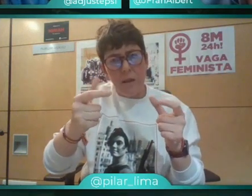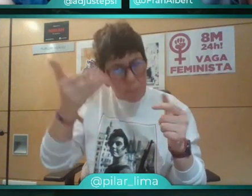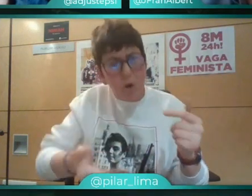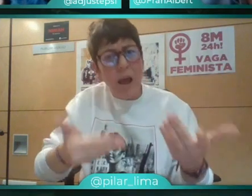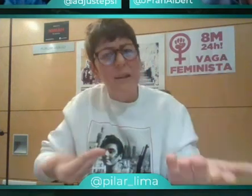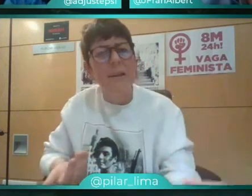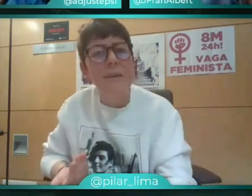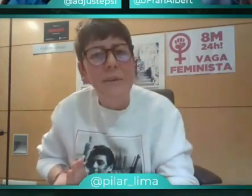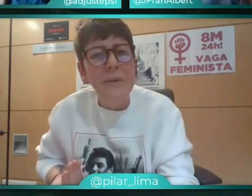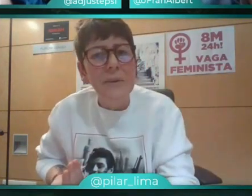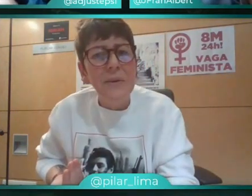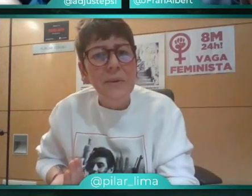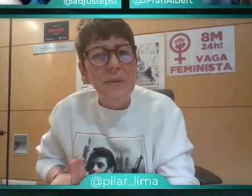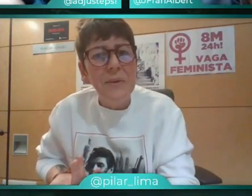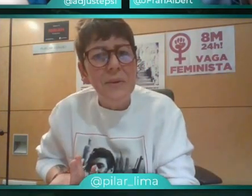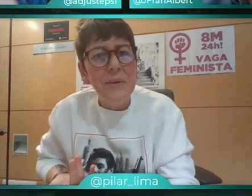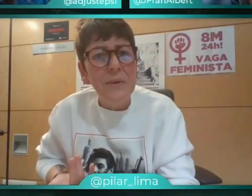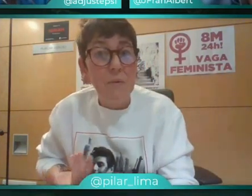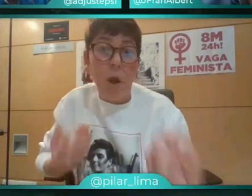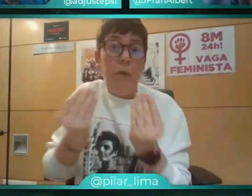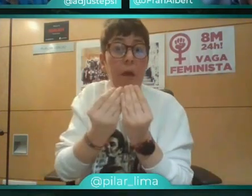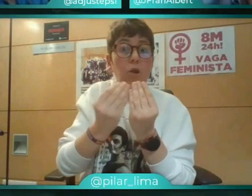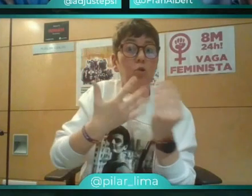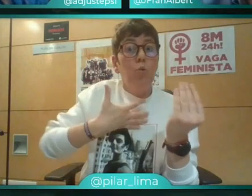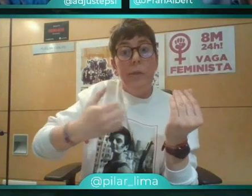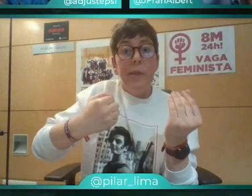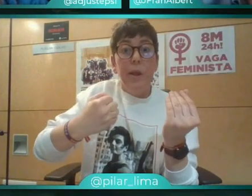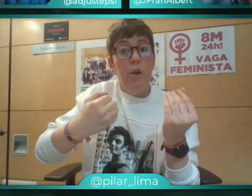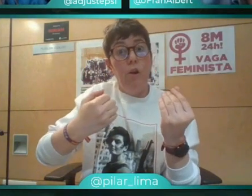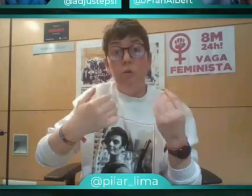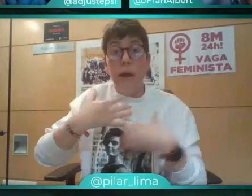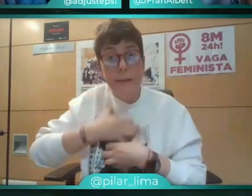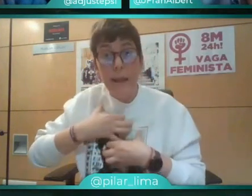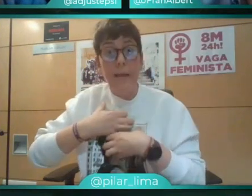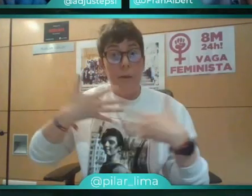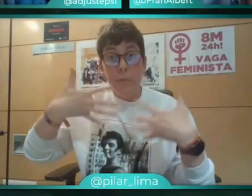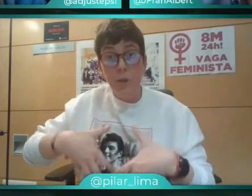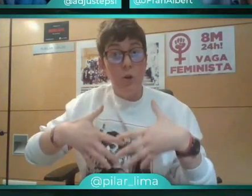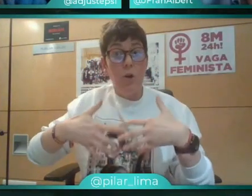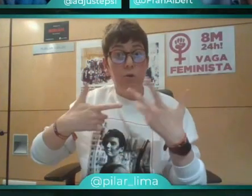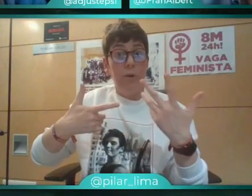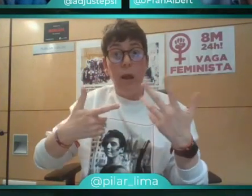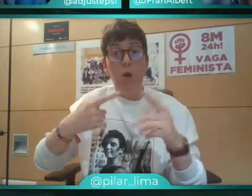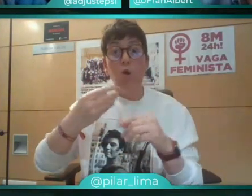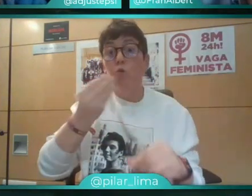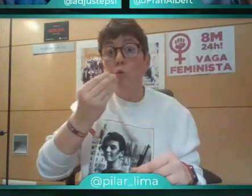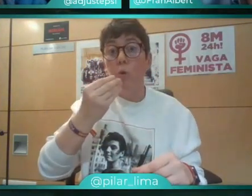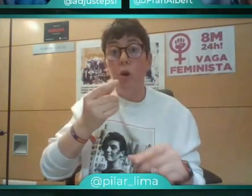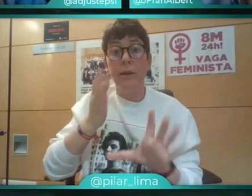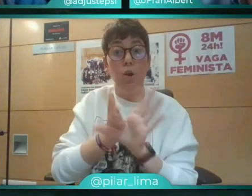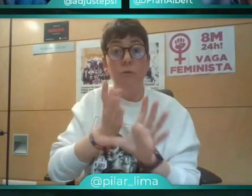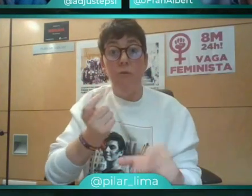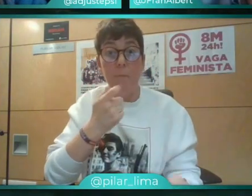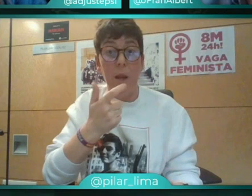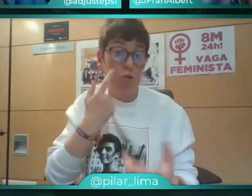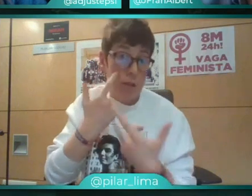psicólogo clínico y una medida de que de forma progresiva se vaya aumentando la figura esta sanitaria porque teniendo